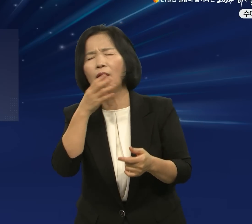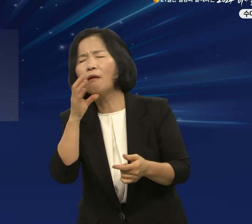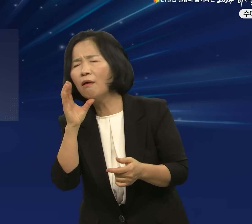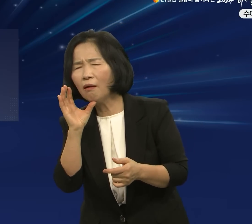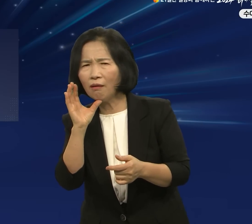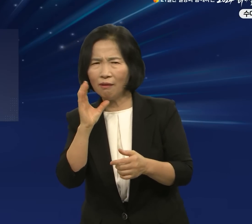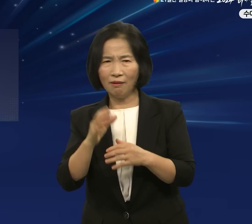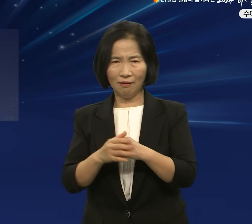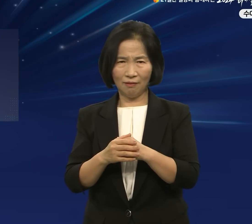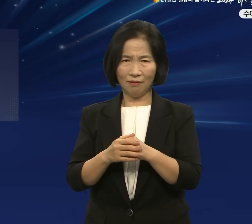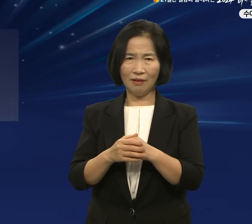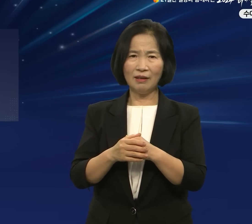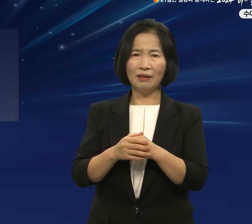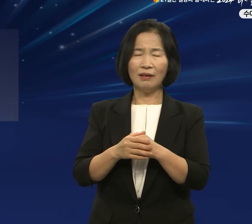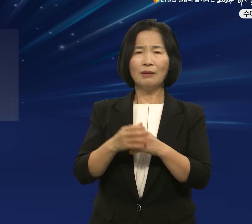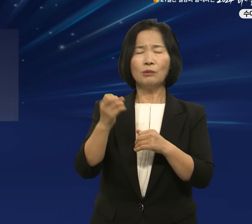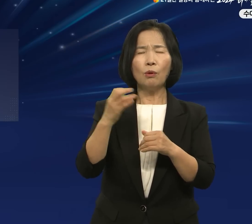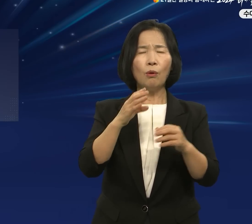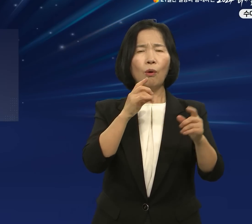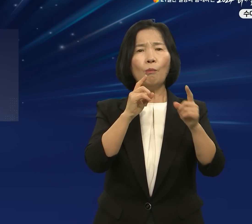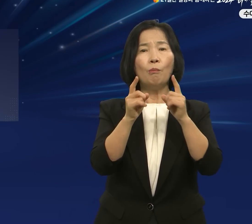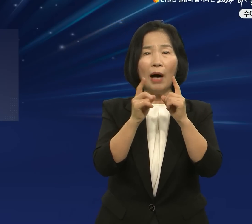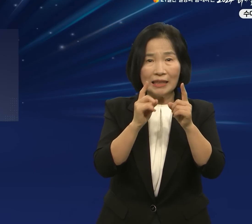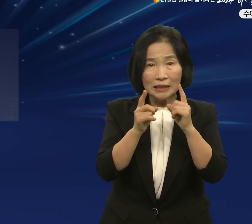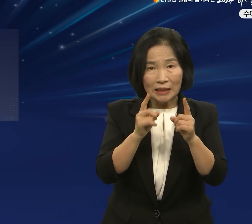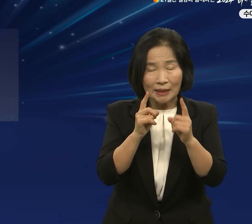그리고 말씀을 이해하고